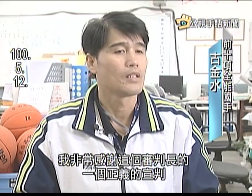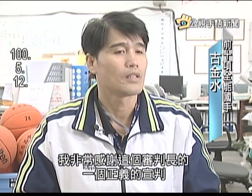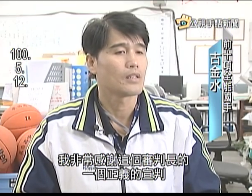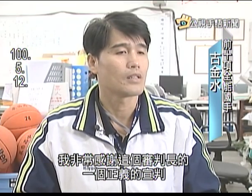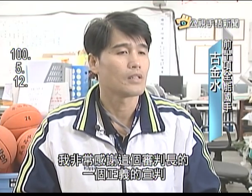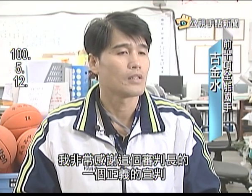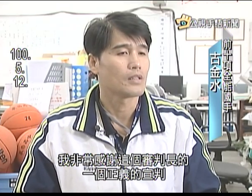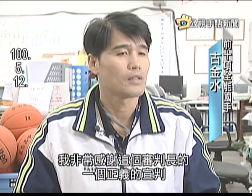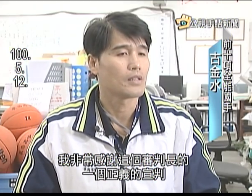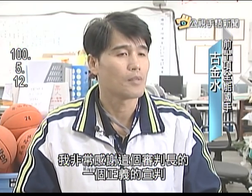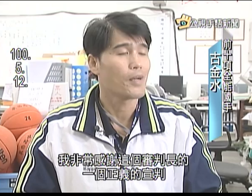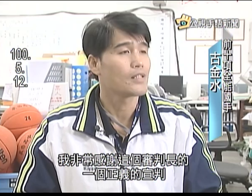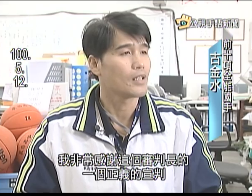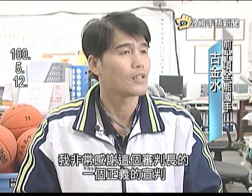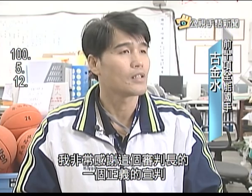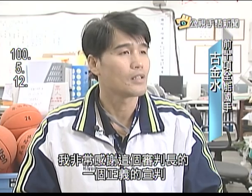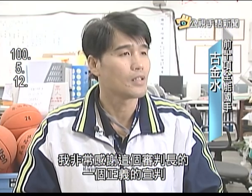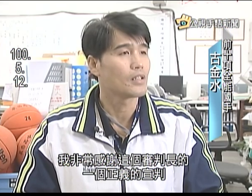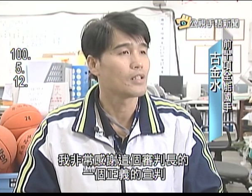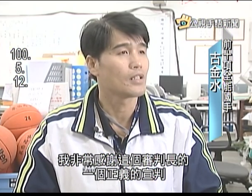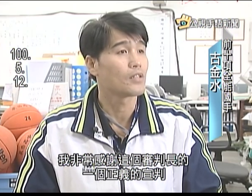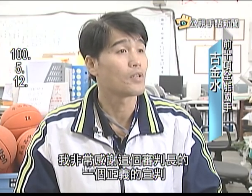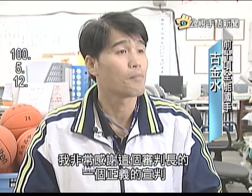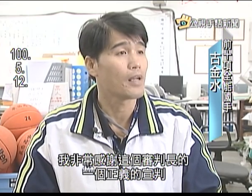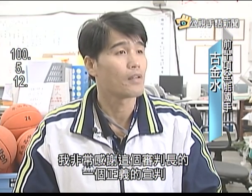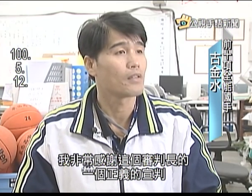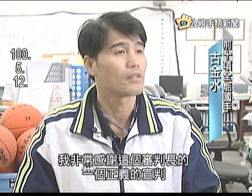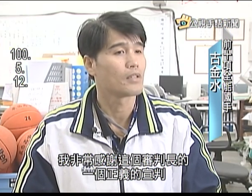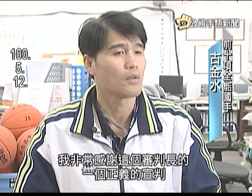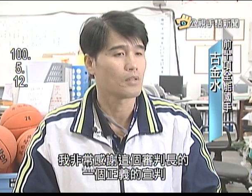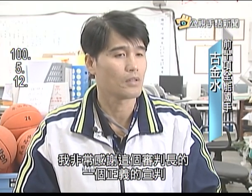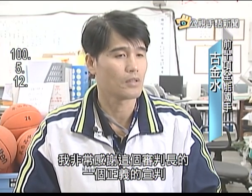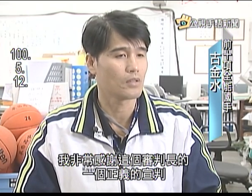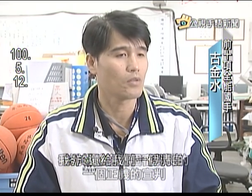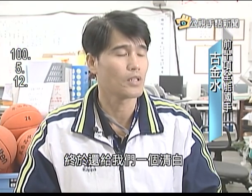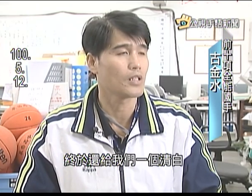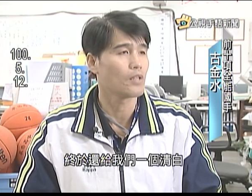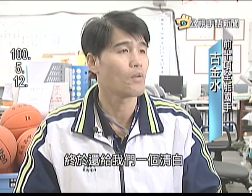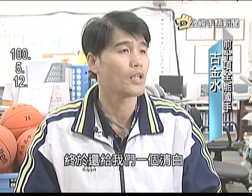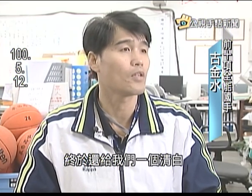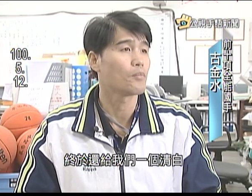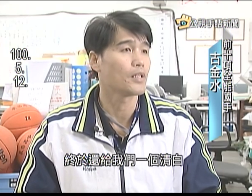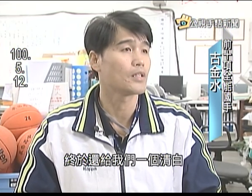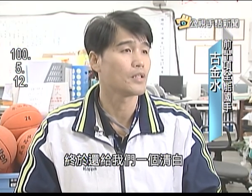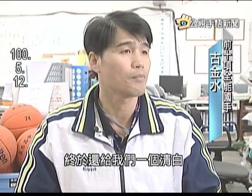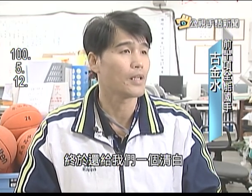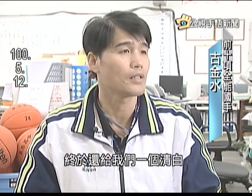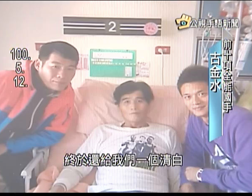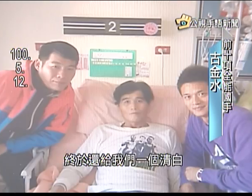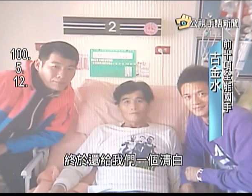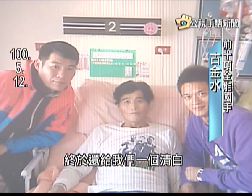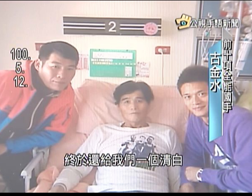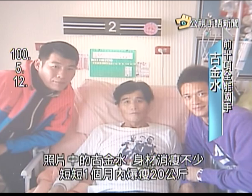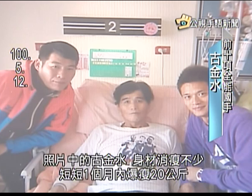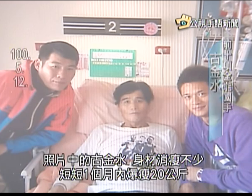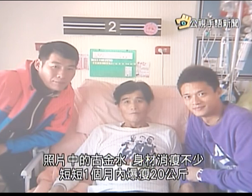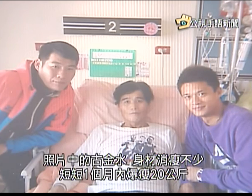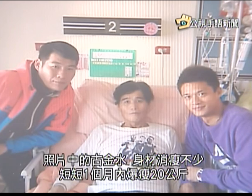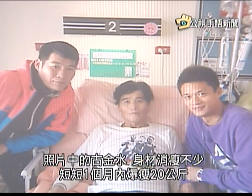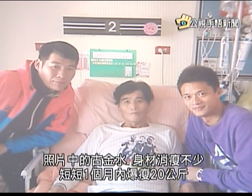这个审判长的一个正义的一个宣判哈，终于还给我们一个清白。 照片中的谷金水身材消